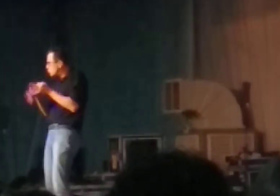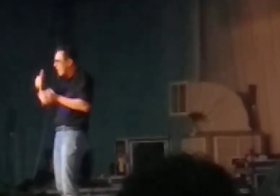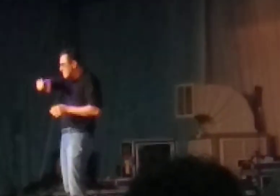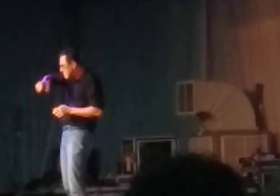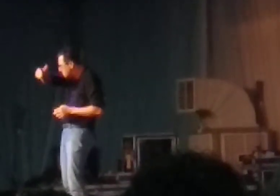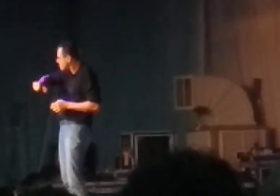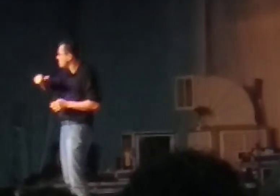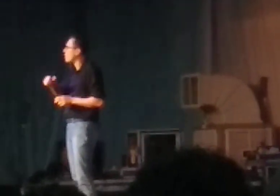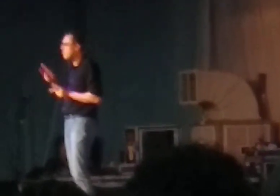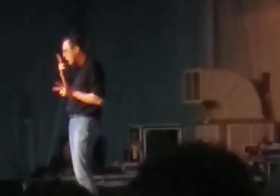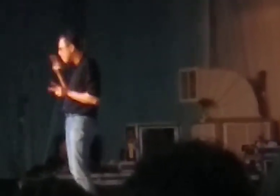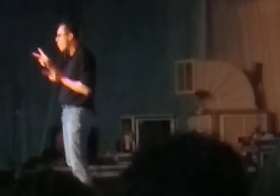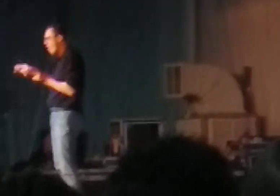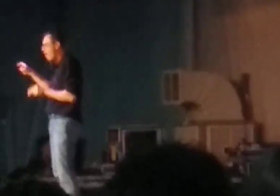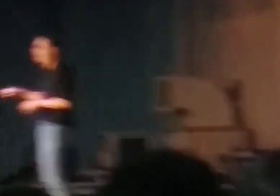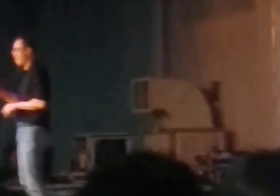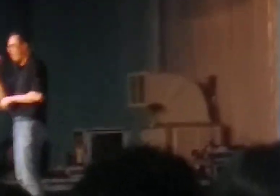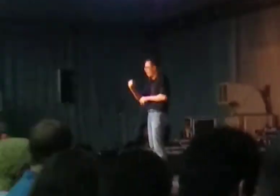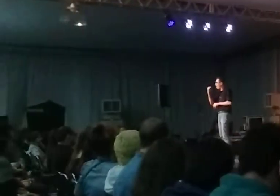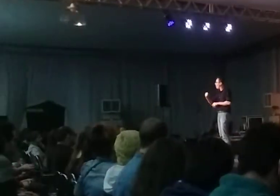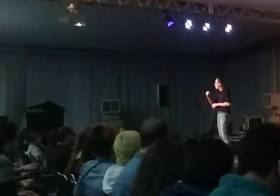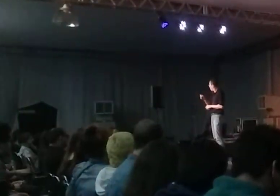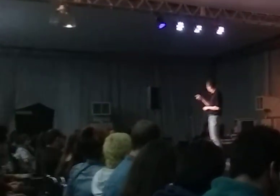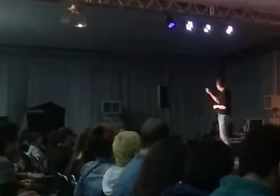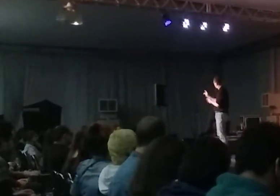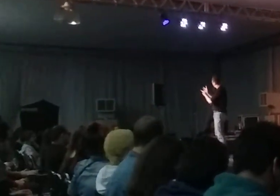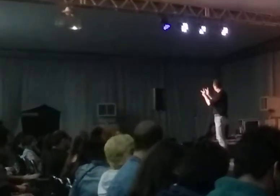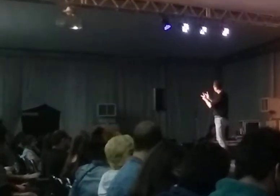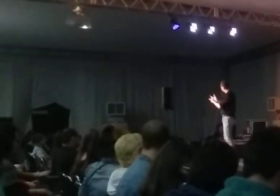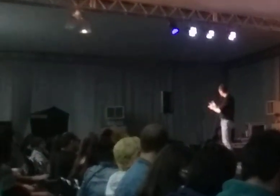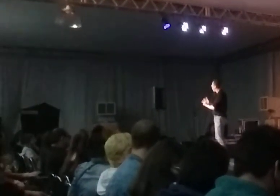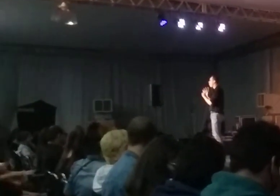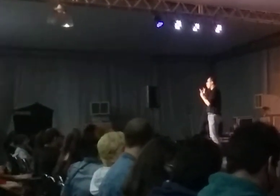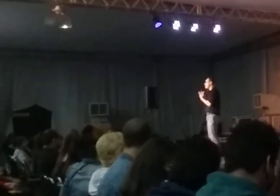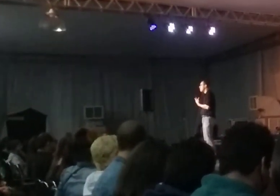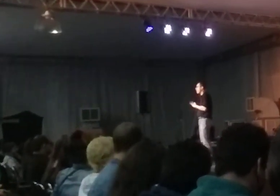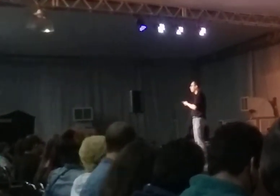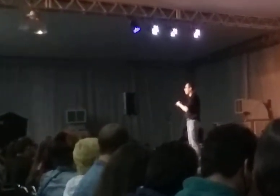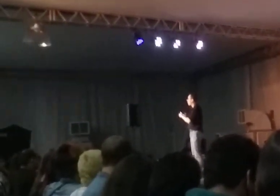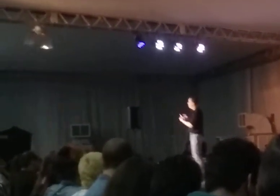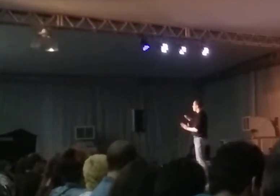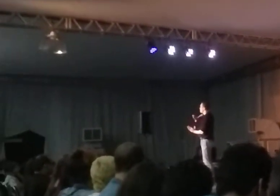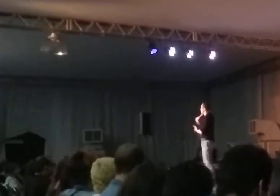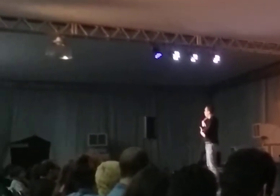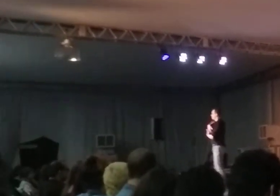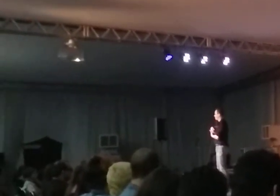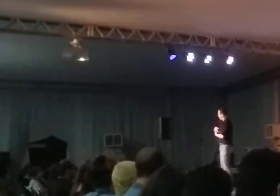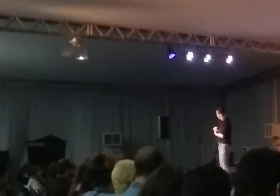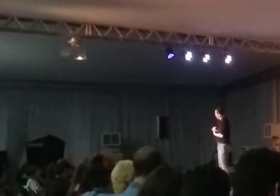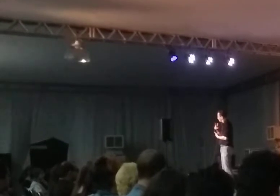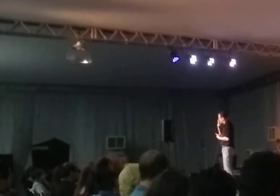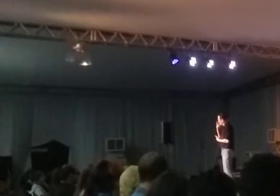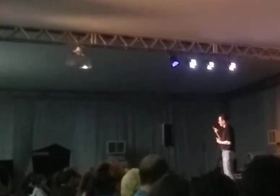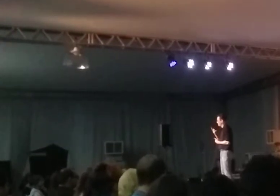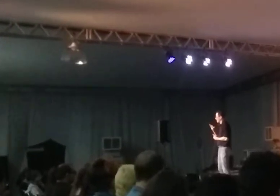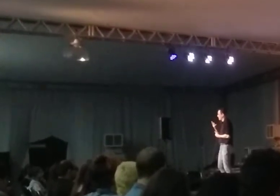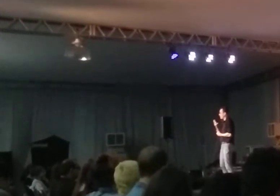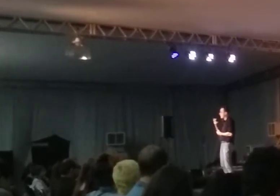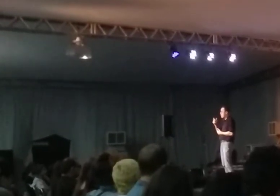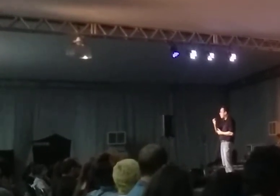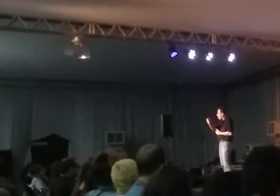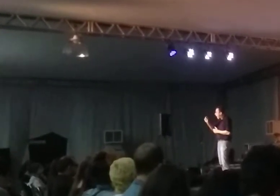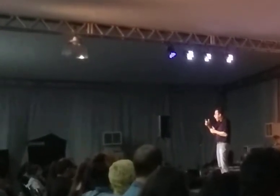fazem, despersonalizar. As raras vítimas que escaparam de assassinos em série são